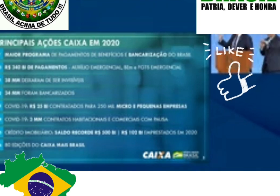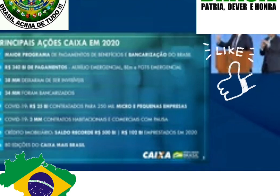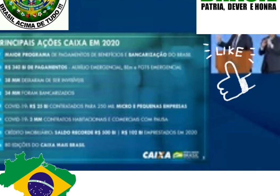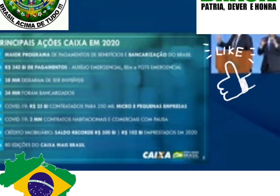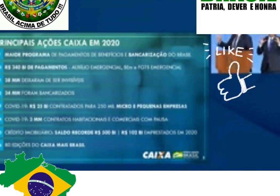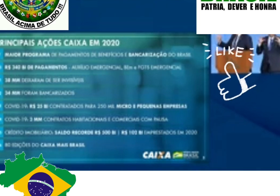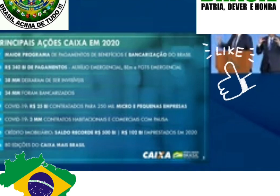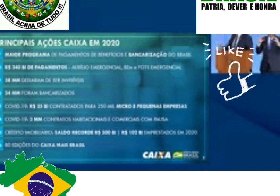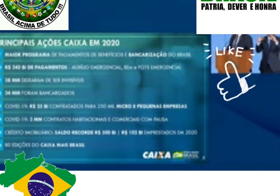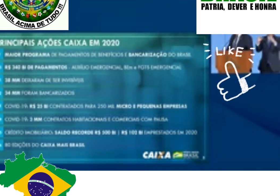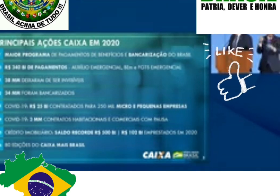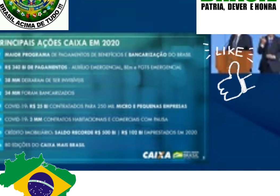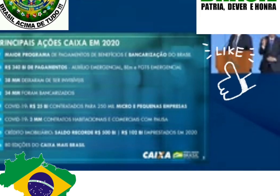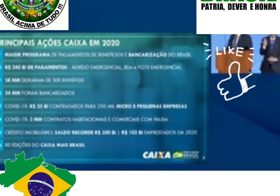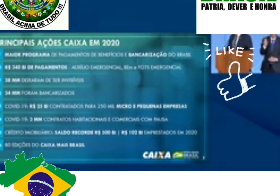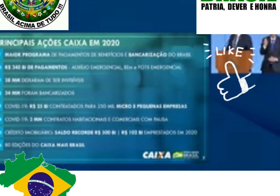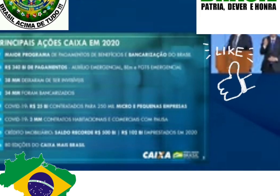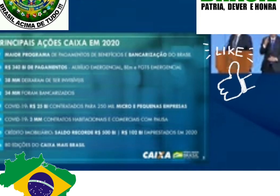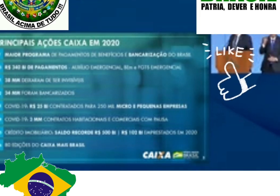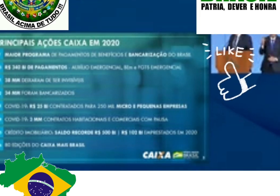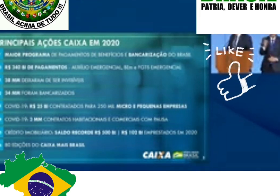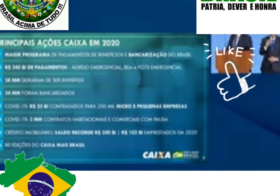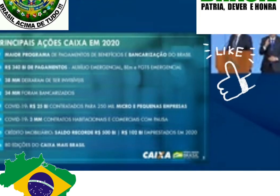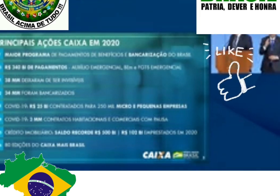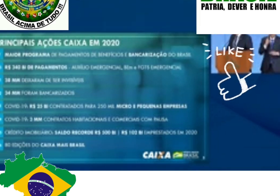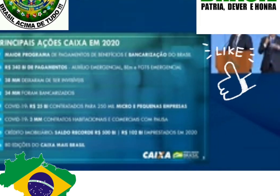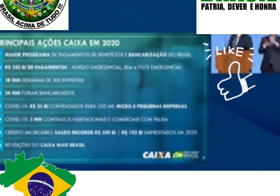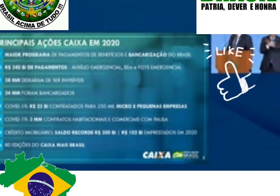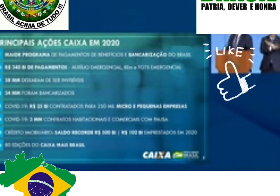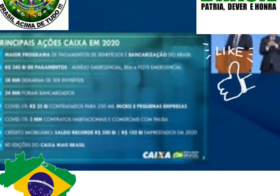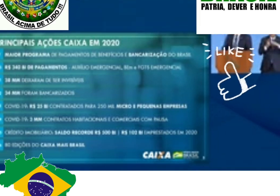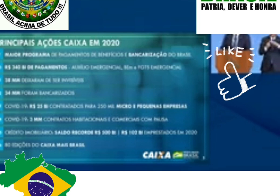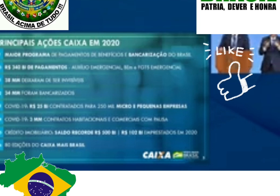recebiam 25 bilhões de reais da Caixa de Empréstimo.